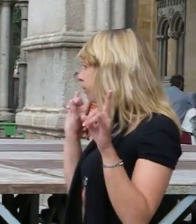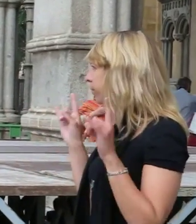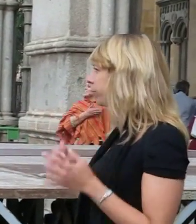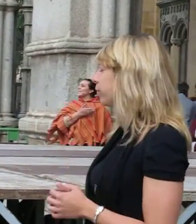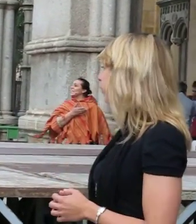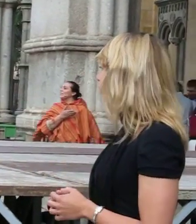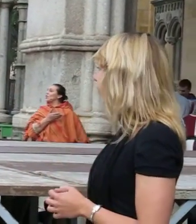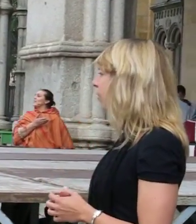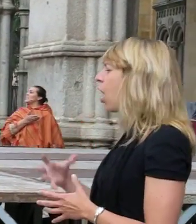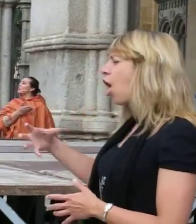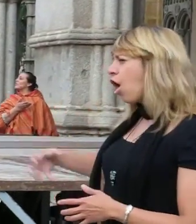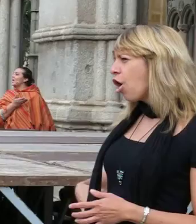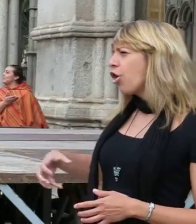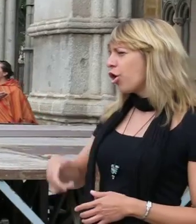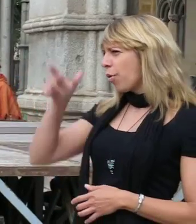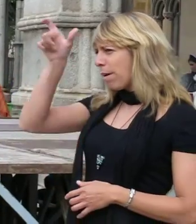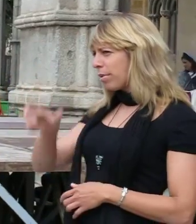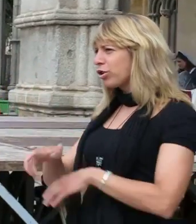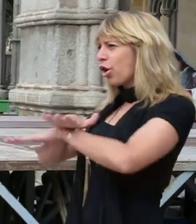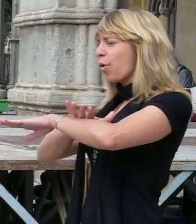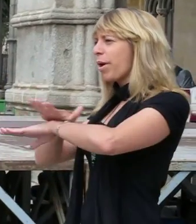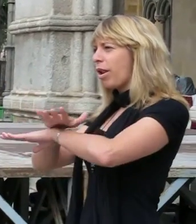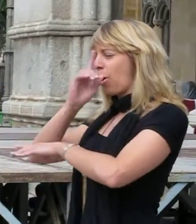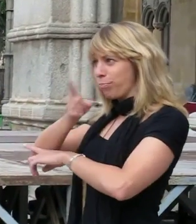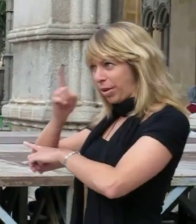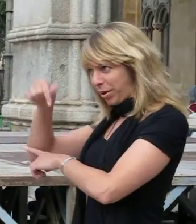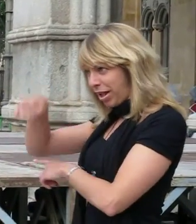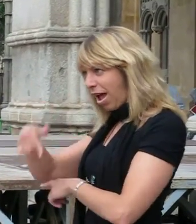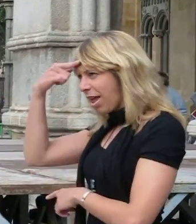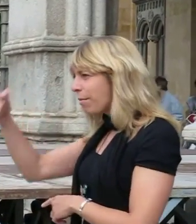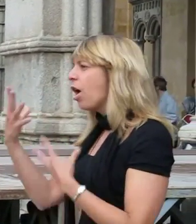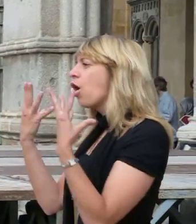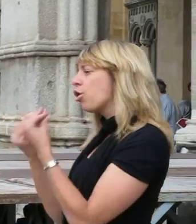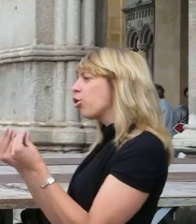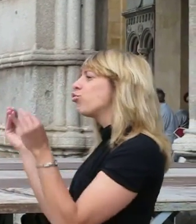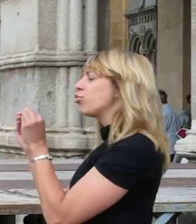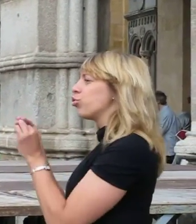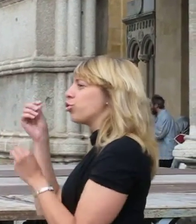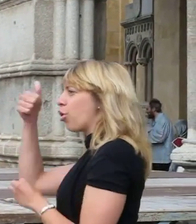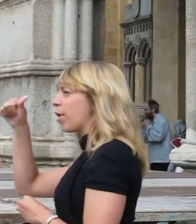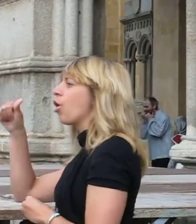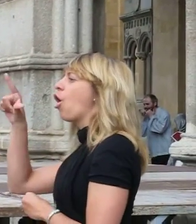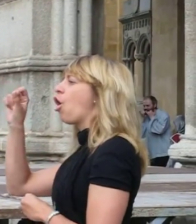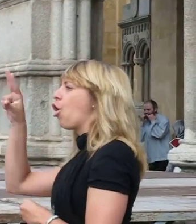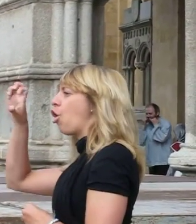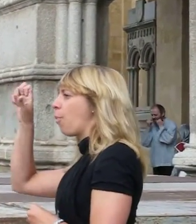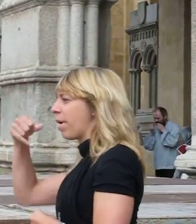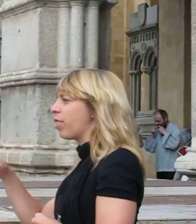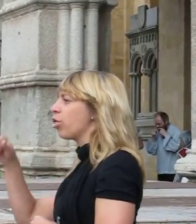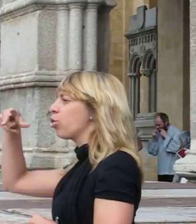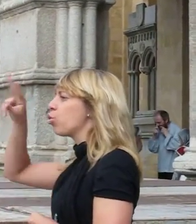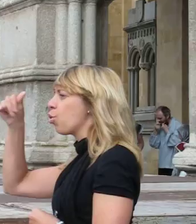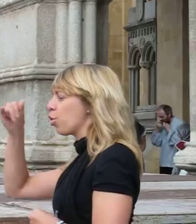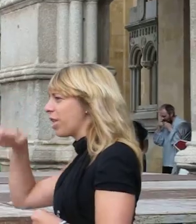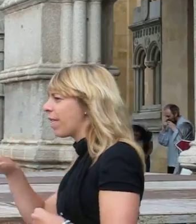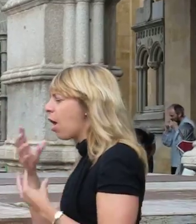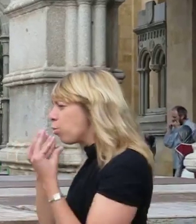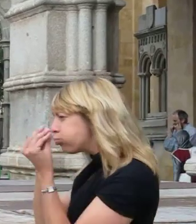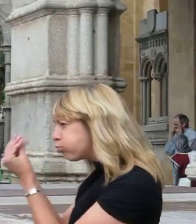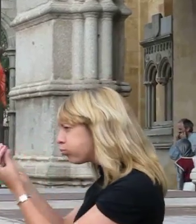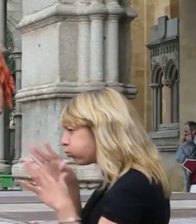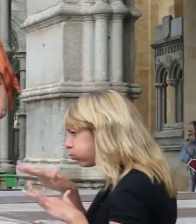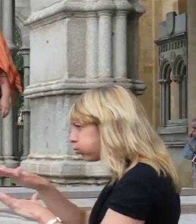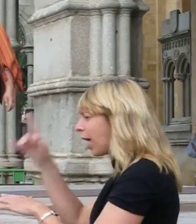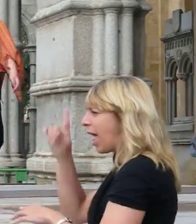El noble y aguerrido gobernador de Ávila, junto con su sobrino López Núñez, salieron valerosamente en persecución del